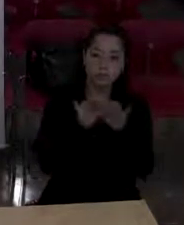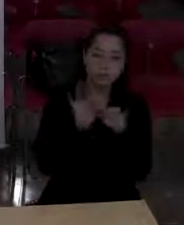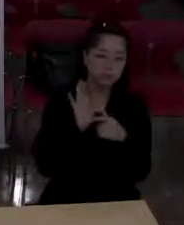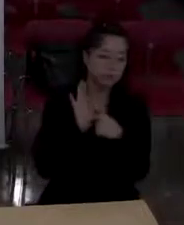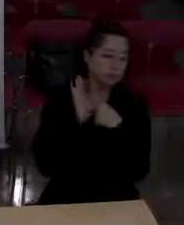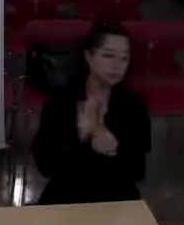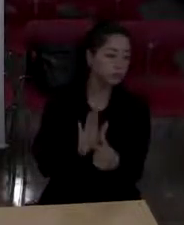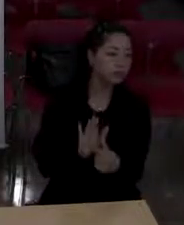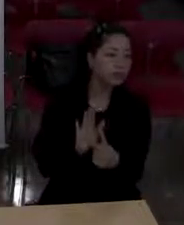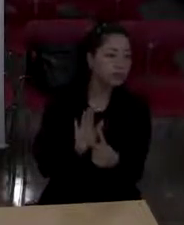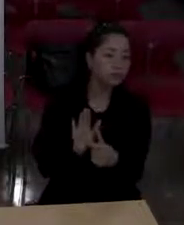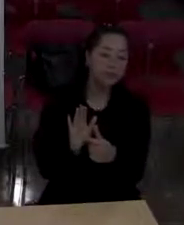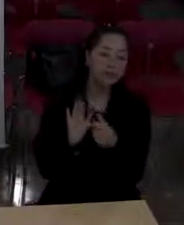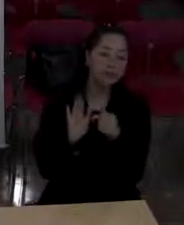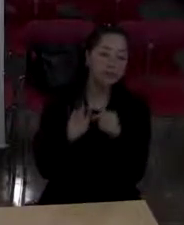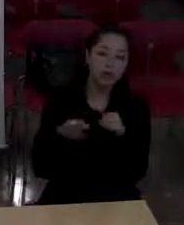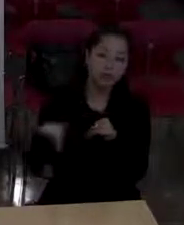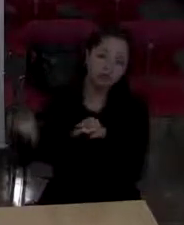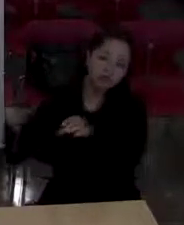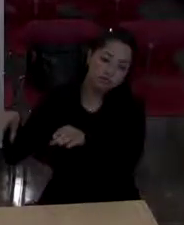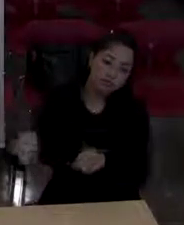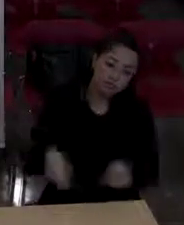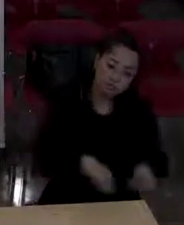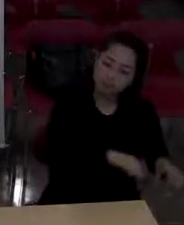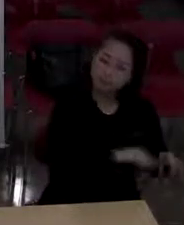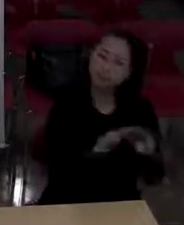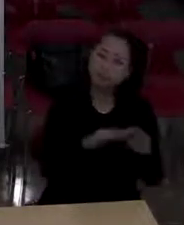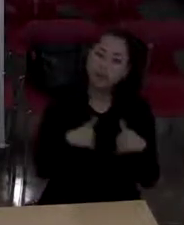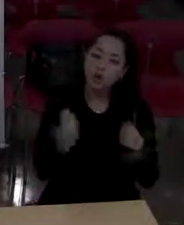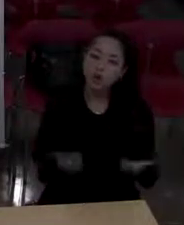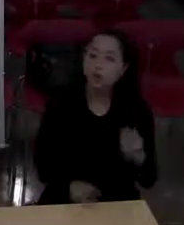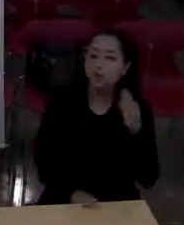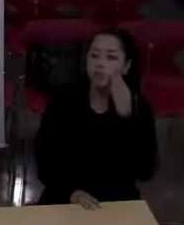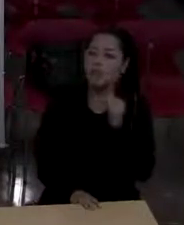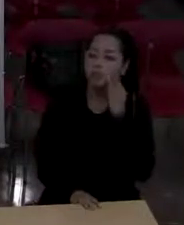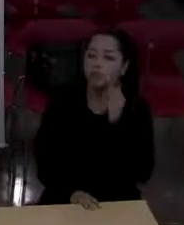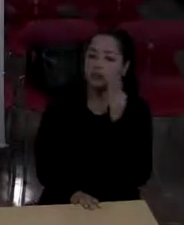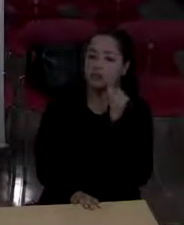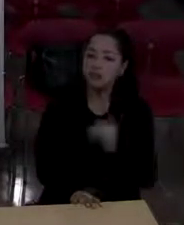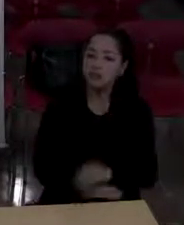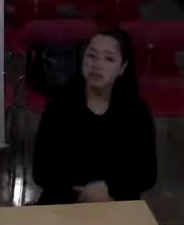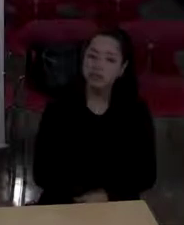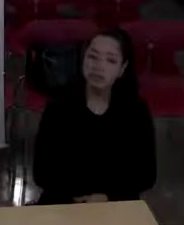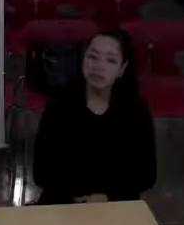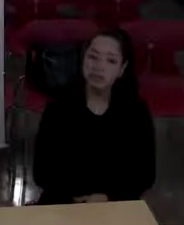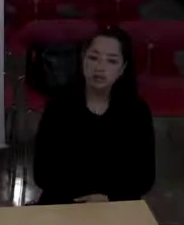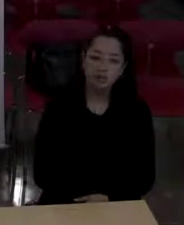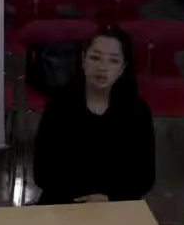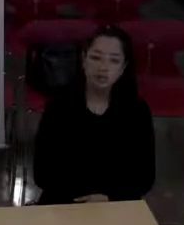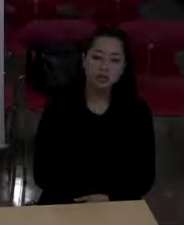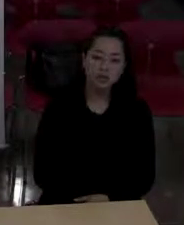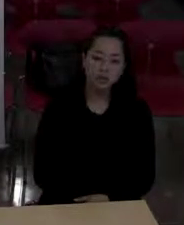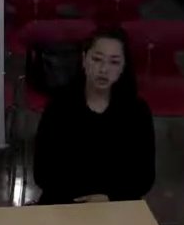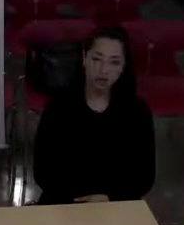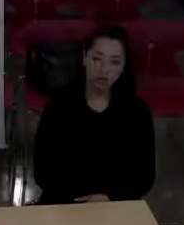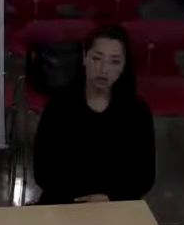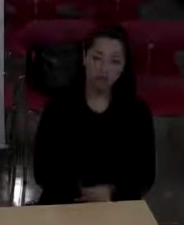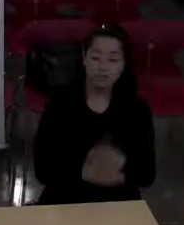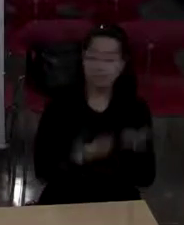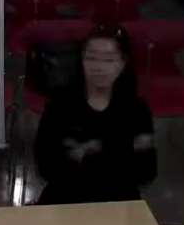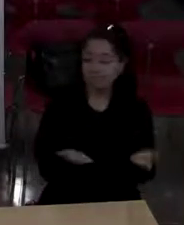la observación, la experimentación se da pues a través del uso de esa lengua, sea cual fuera, pues como le hemos